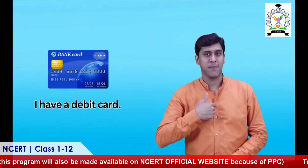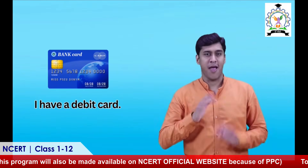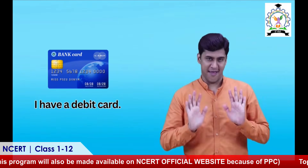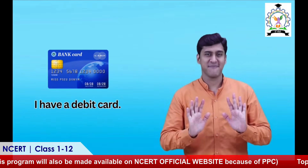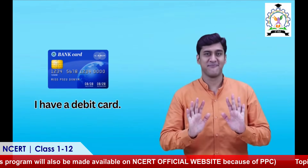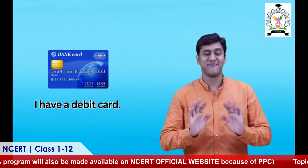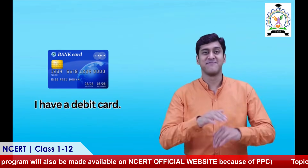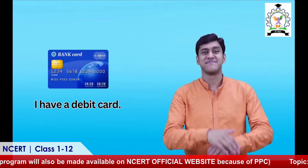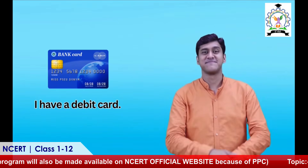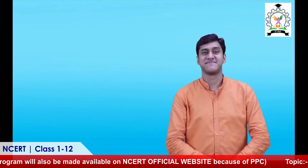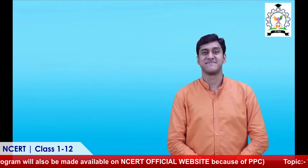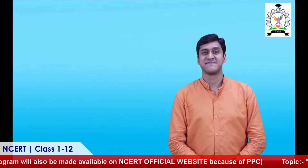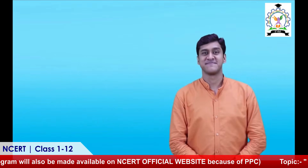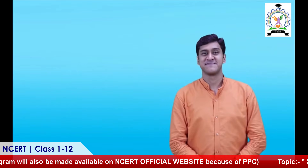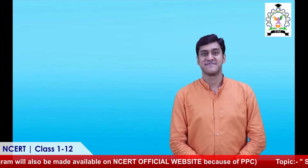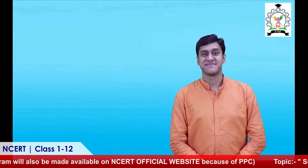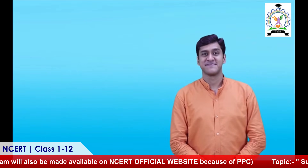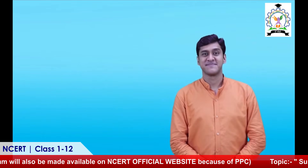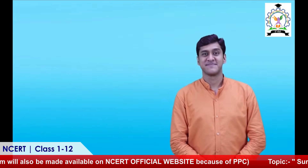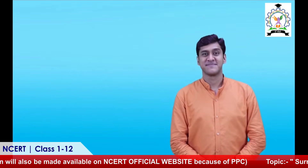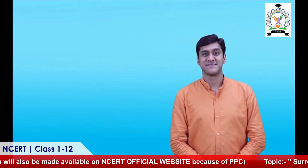मेरे पास डेबिट कार्ड है।